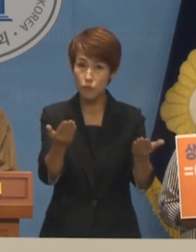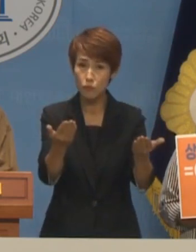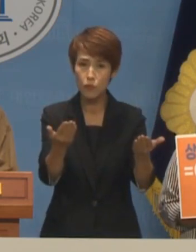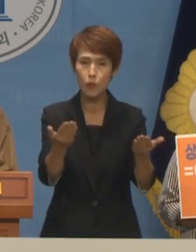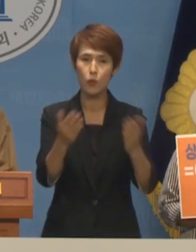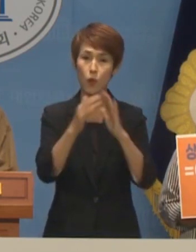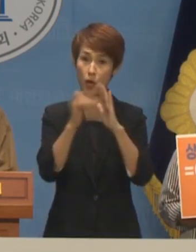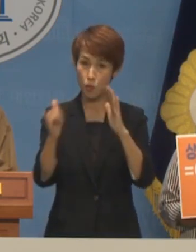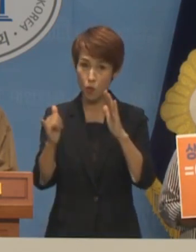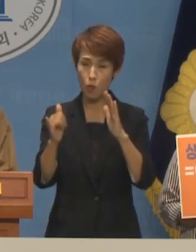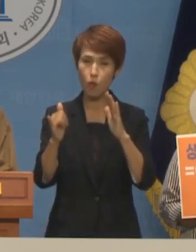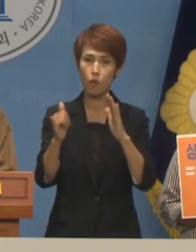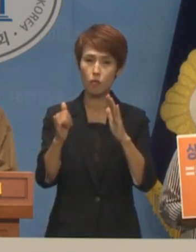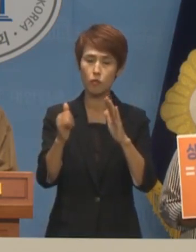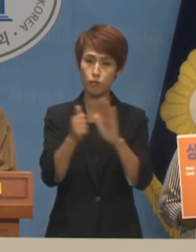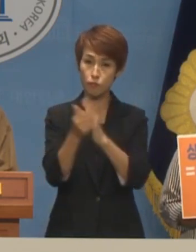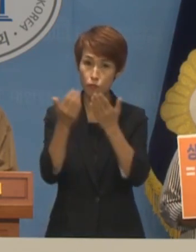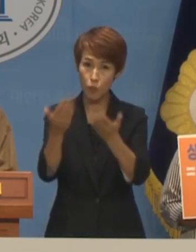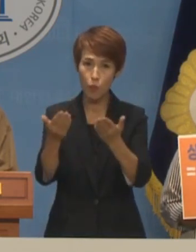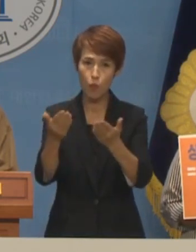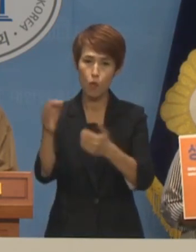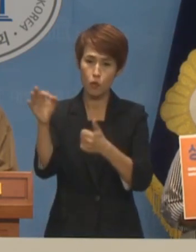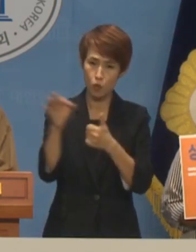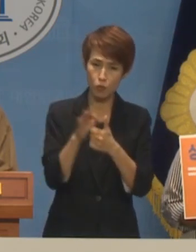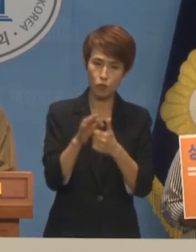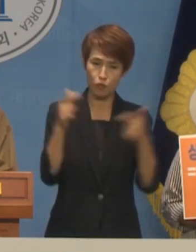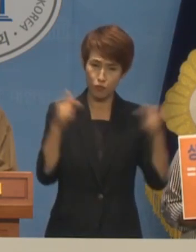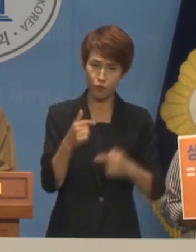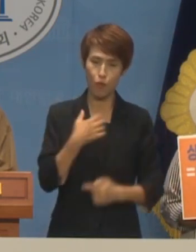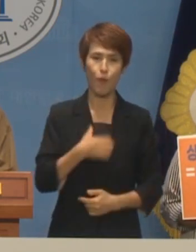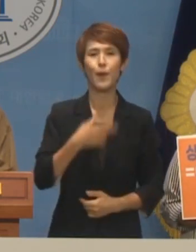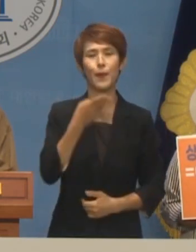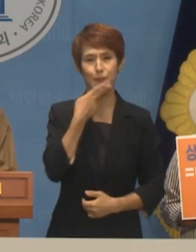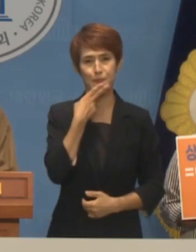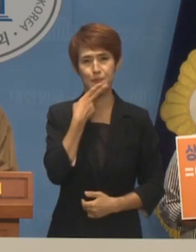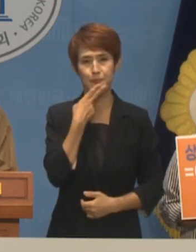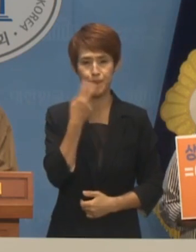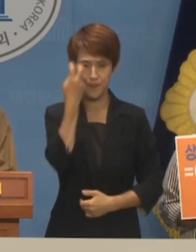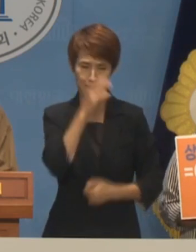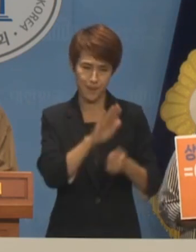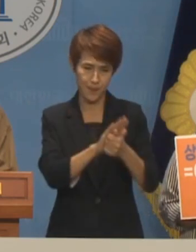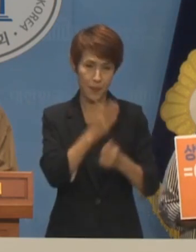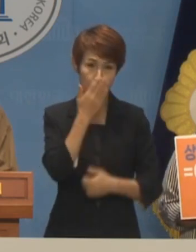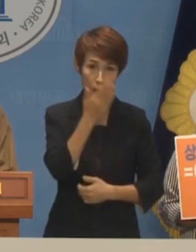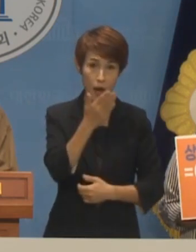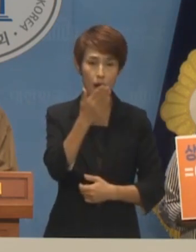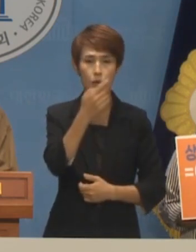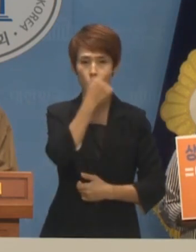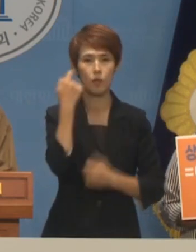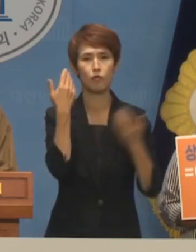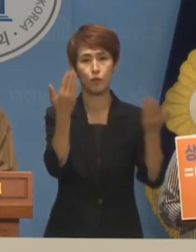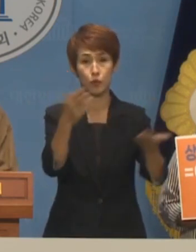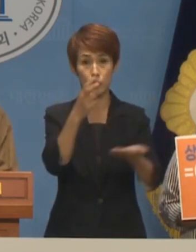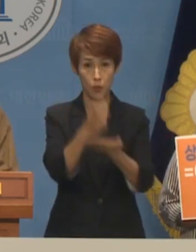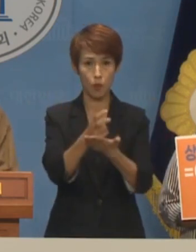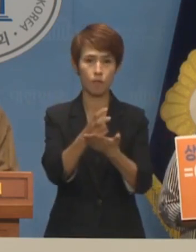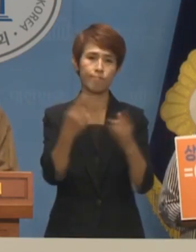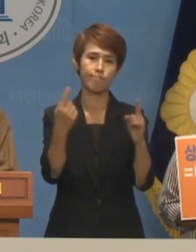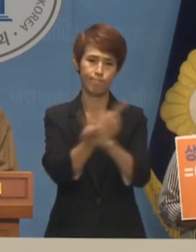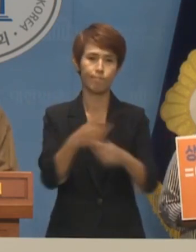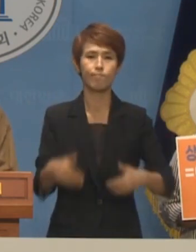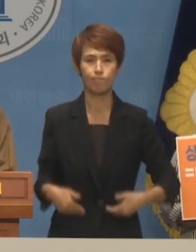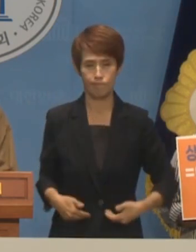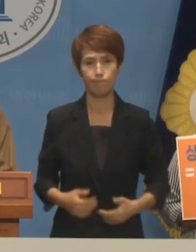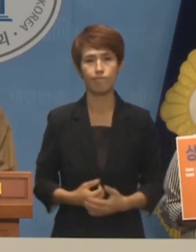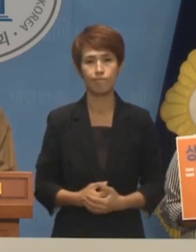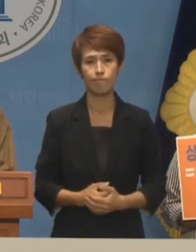가족의 상병에 대해서도 소득의 손실 걱정 없이 돌봄에 참여할 수 있도록 보장하는 제도 개선을 계속 추진해